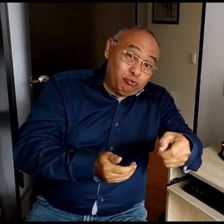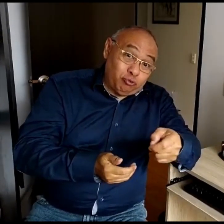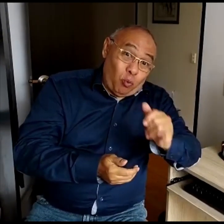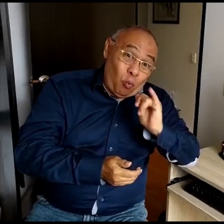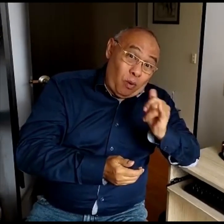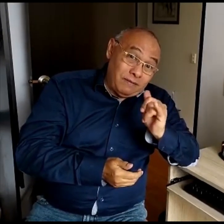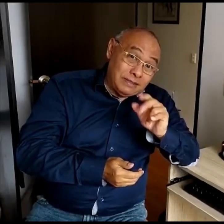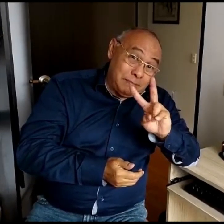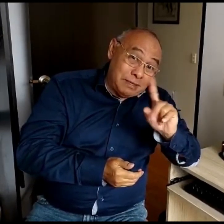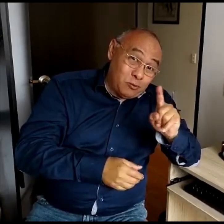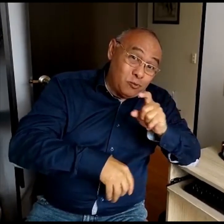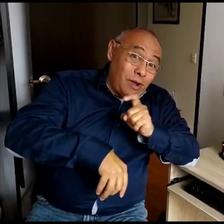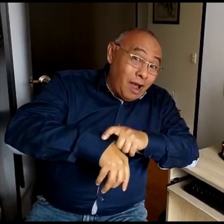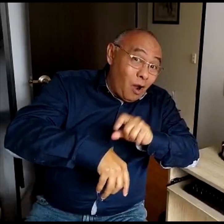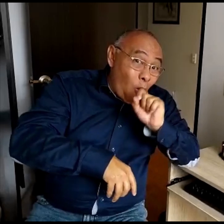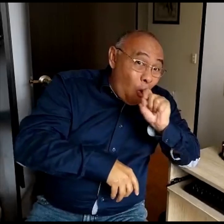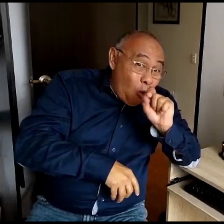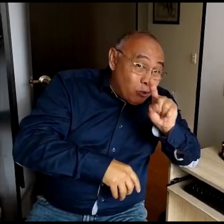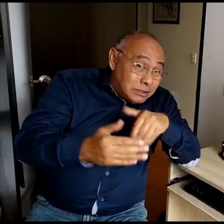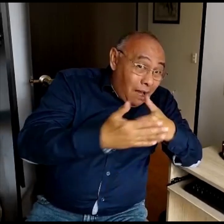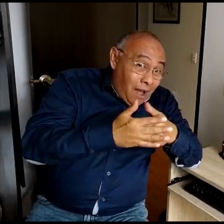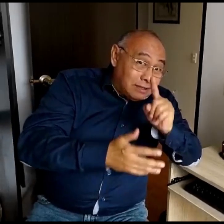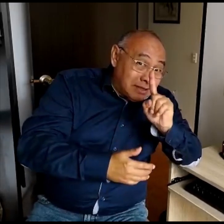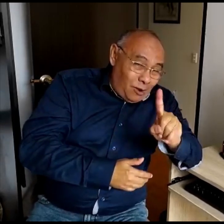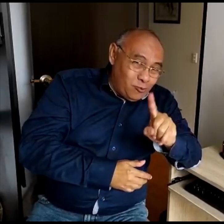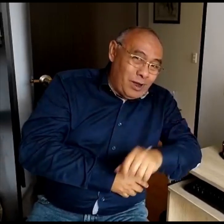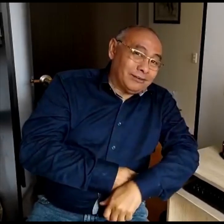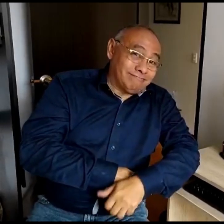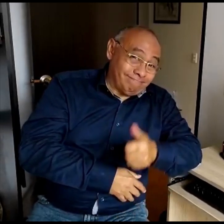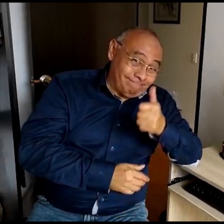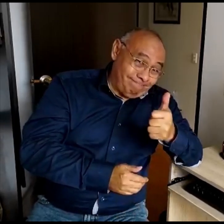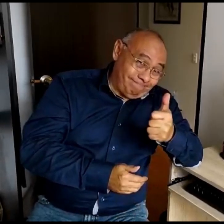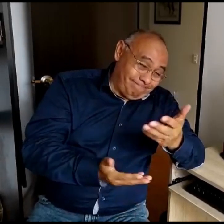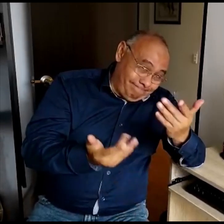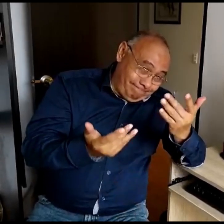Recuerda, nuestro compromiso es este jueves de 11 de la mañana a 1 de la tarde. Los esperamos.